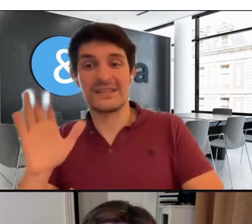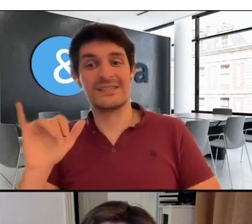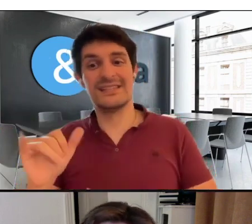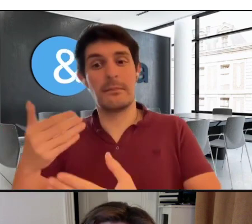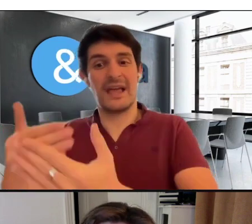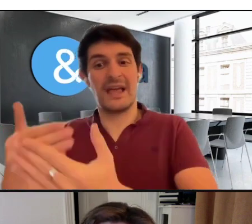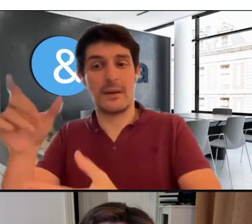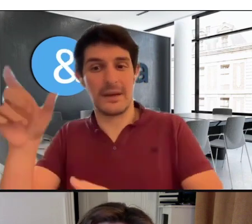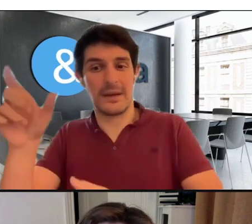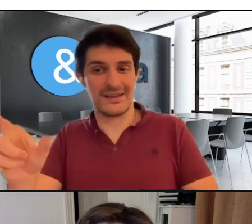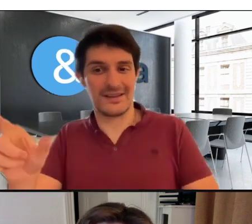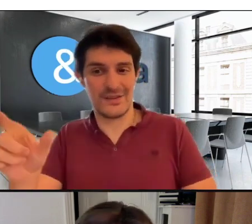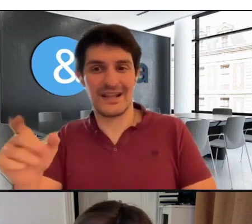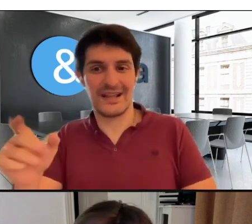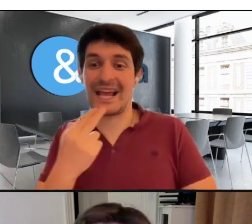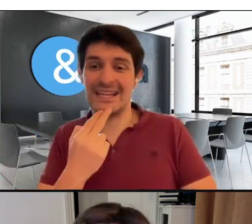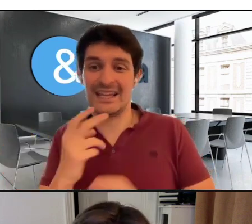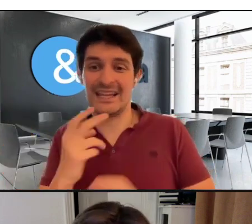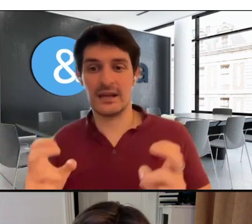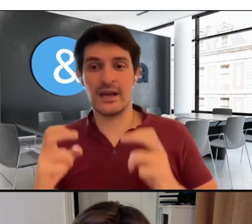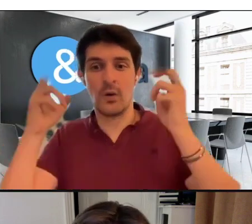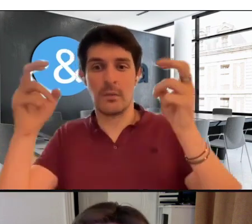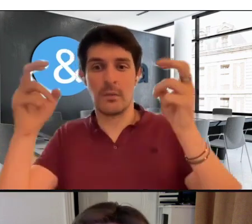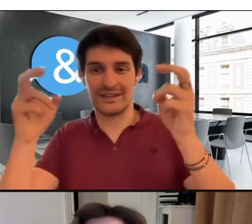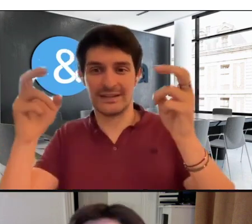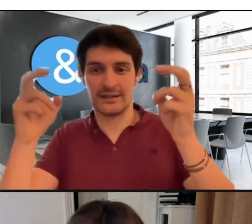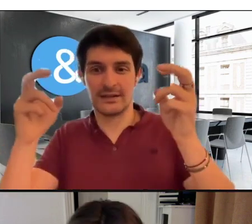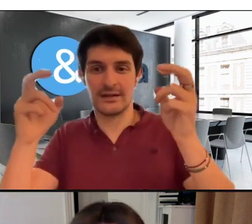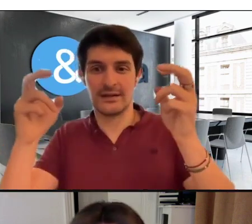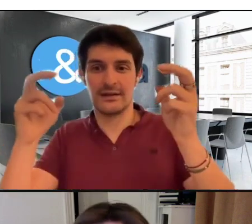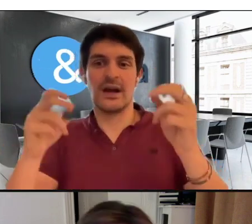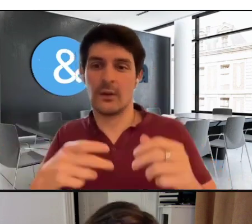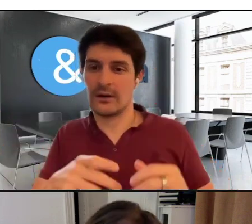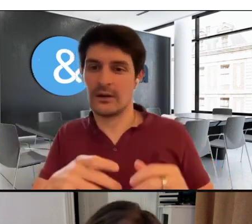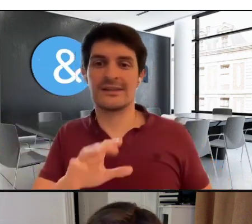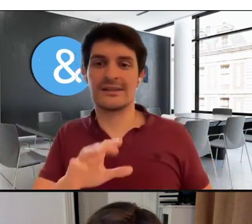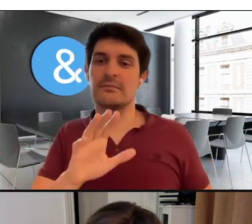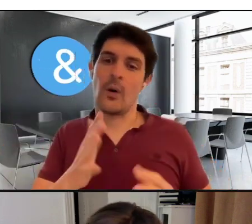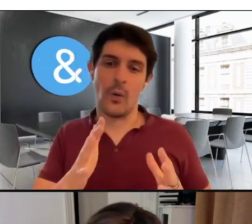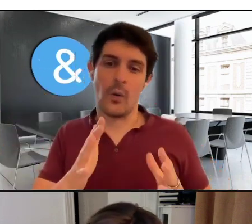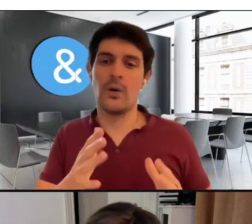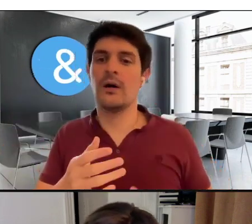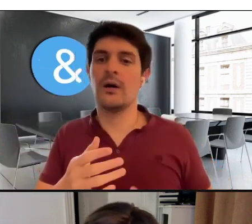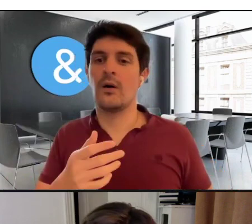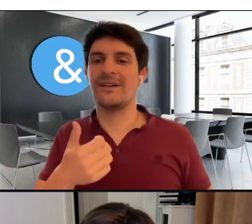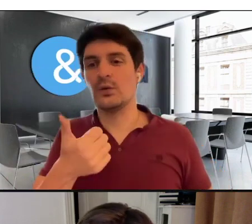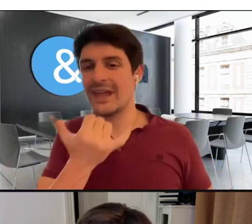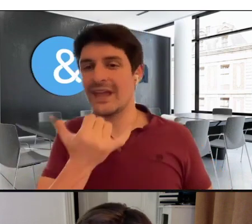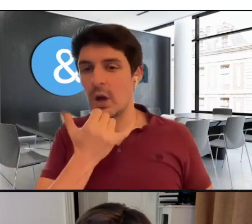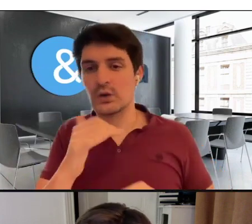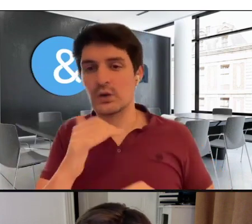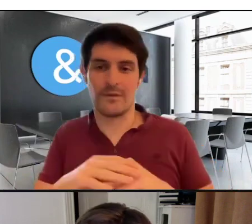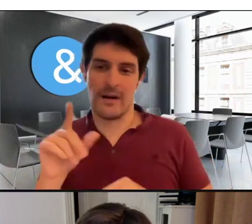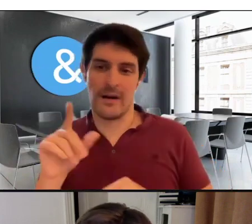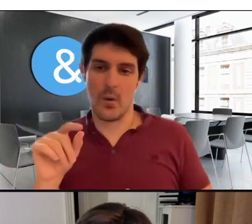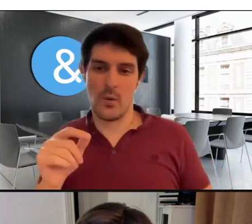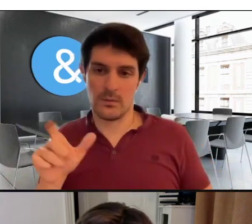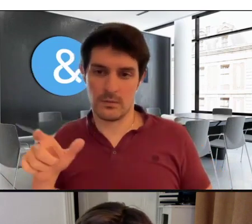c'est près de la personne, la qualité est augmentée. En gros, on fait une erreur sur 20